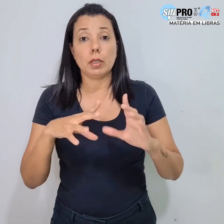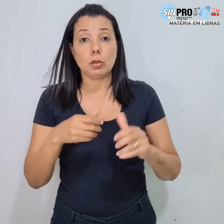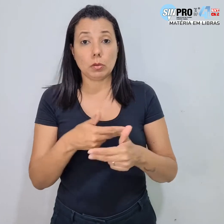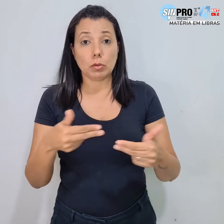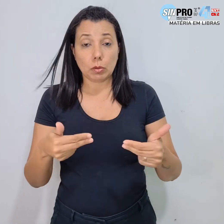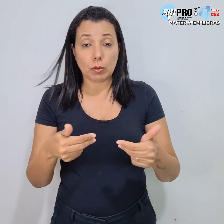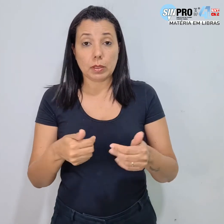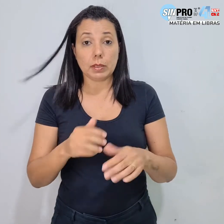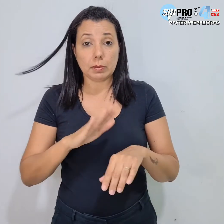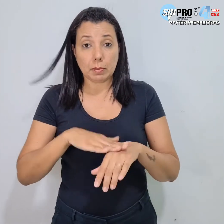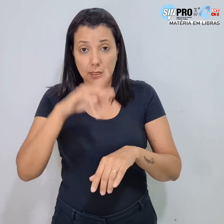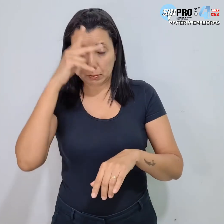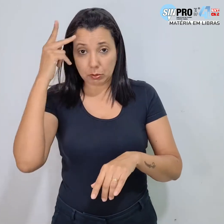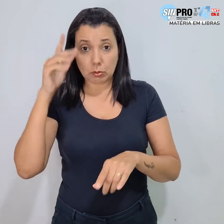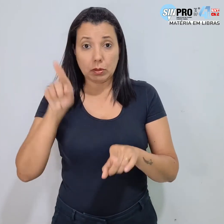sobretudo os patrimoniais,